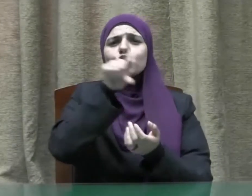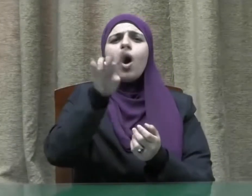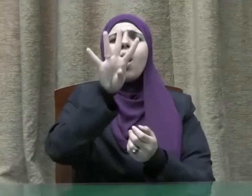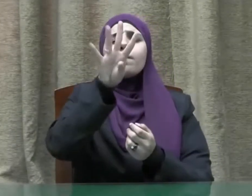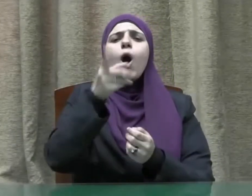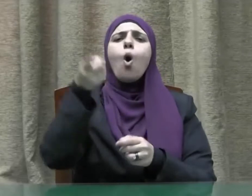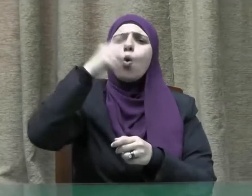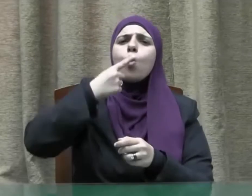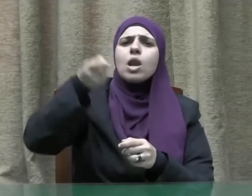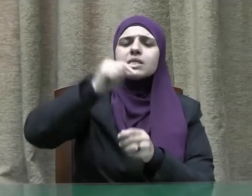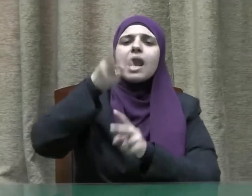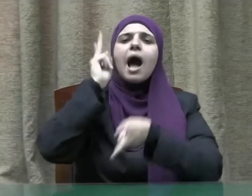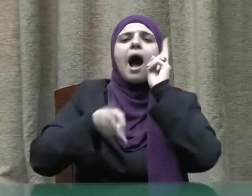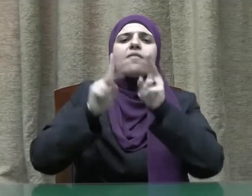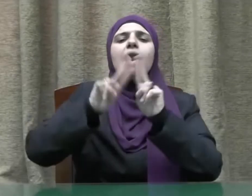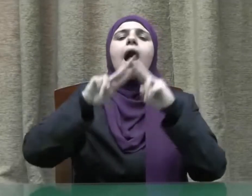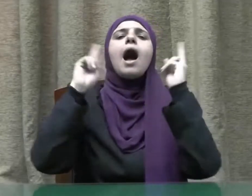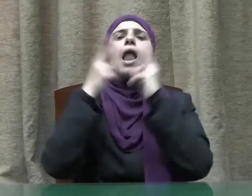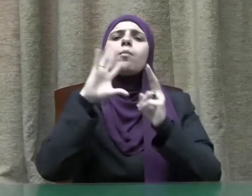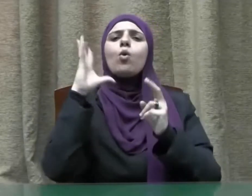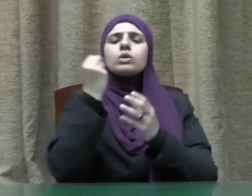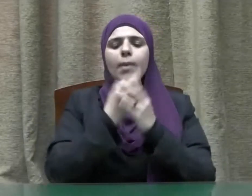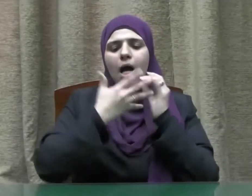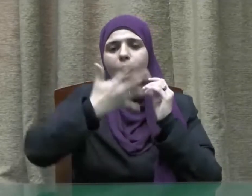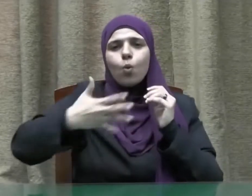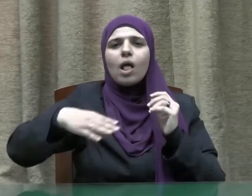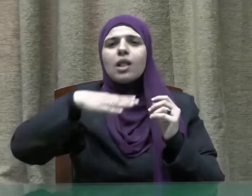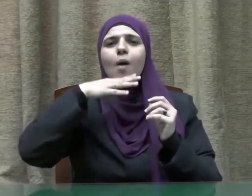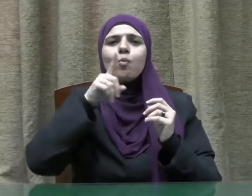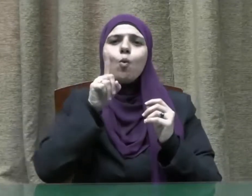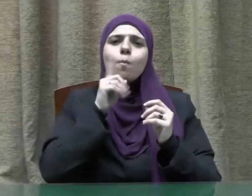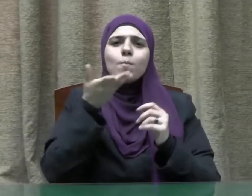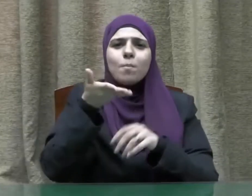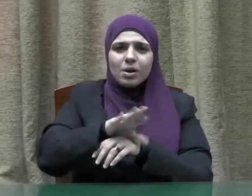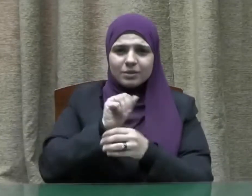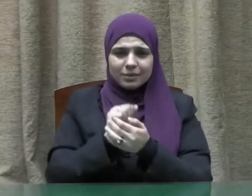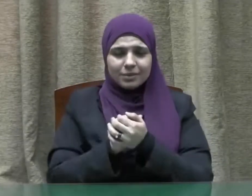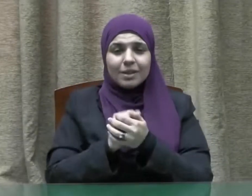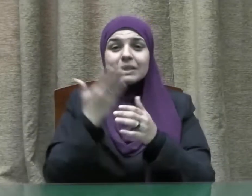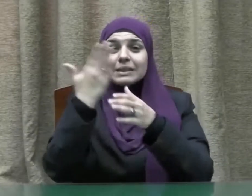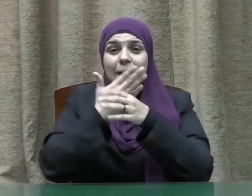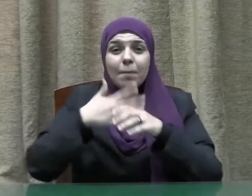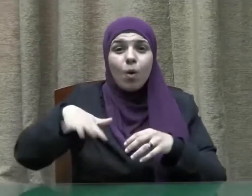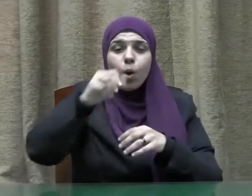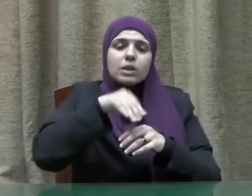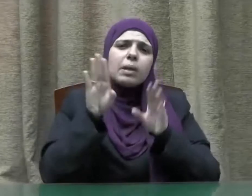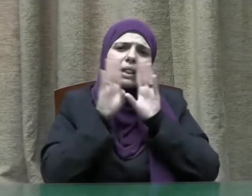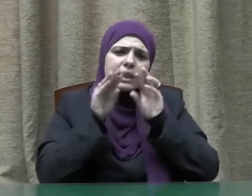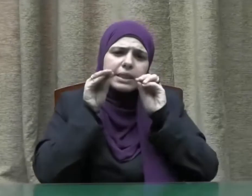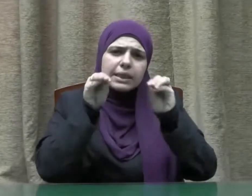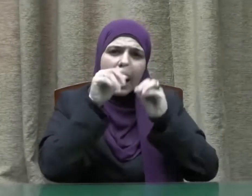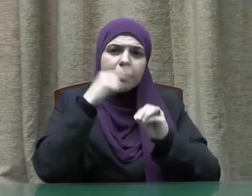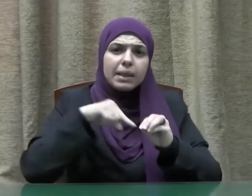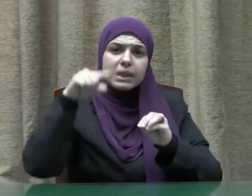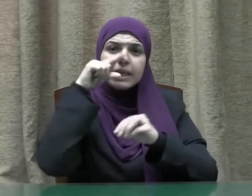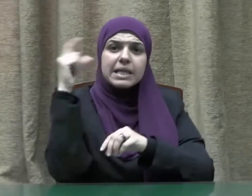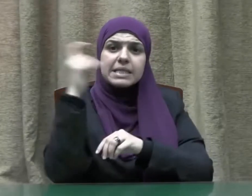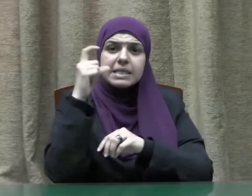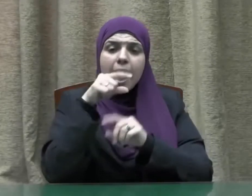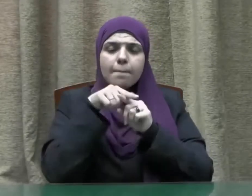كل عام يحتفي العالم كله بيوم اليتيم على أن تعاليم ديننا الإسلامي